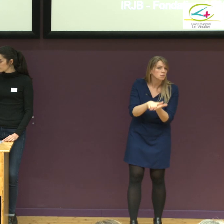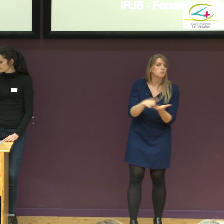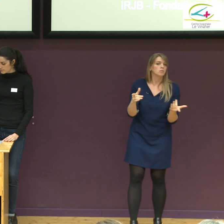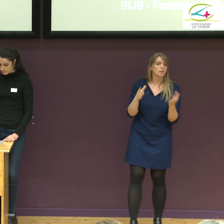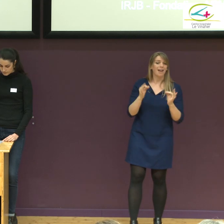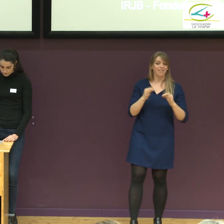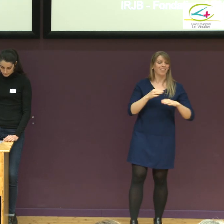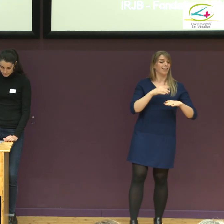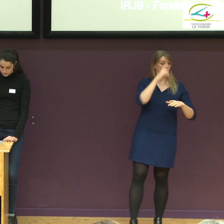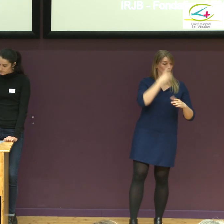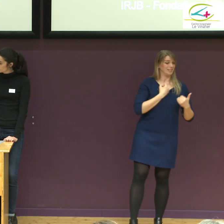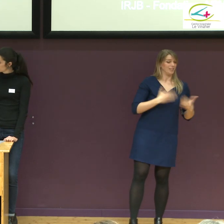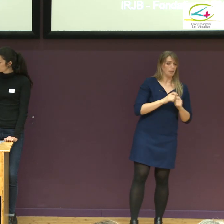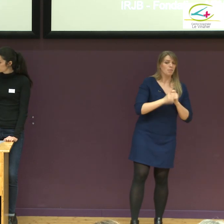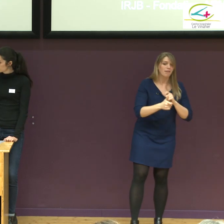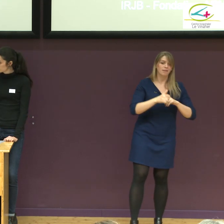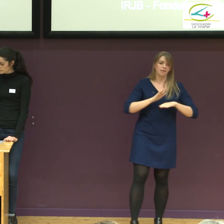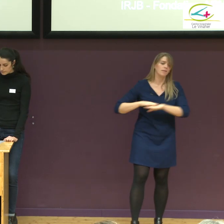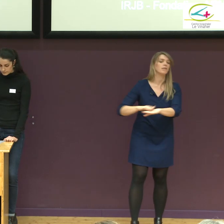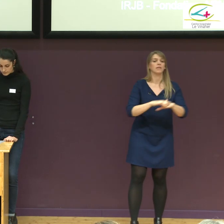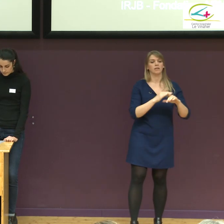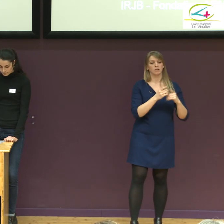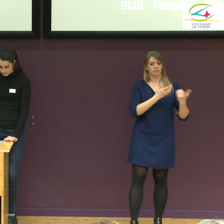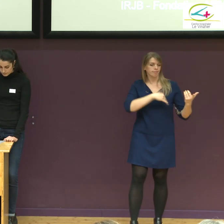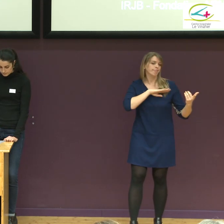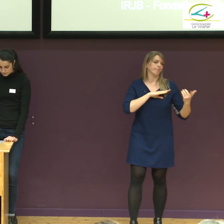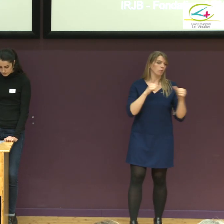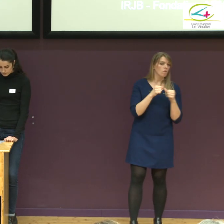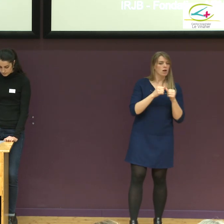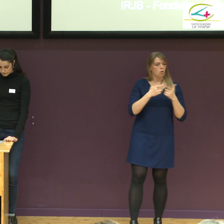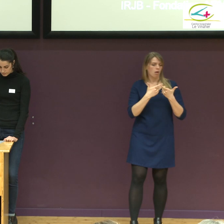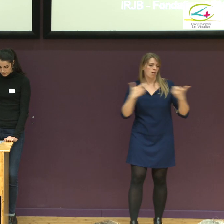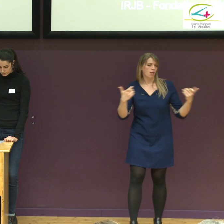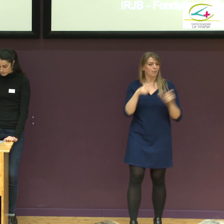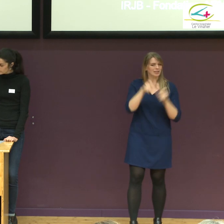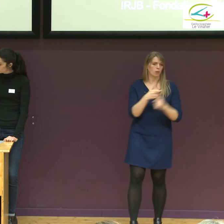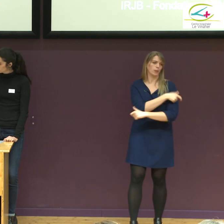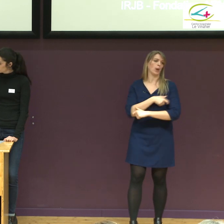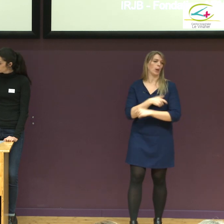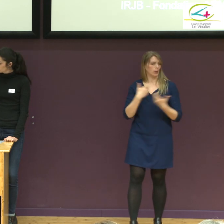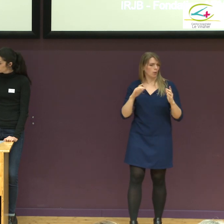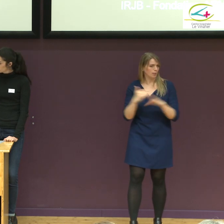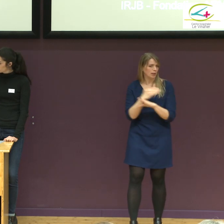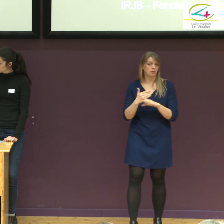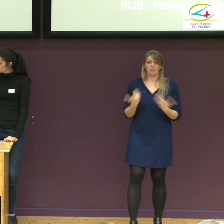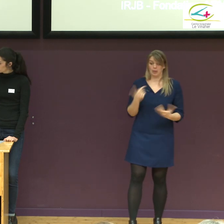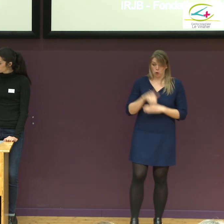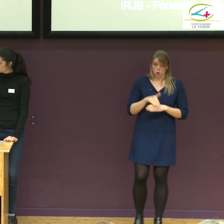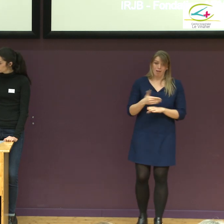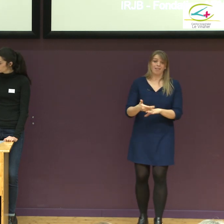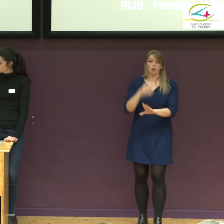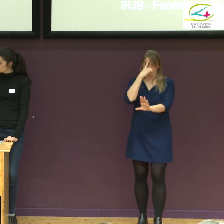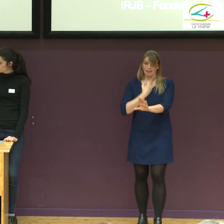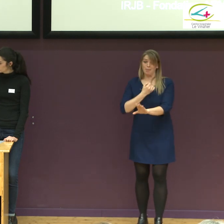postvention, la prise en charge après un suicide dans la communauté, auprès des endeuillés. Et l'idée ce soir, c'est vraiment de parler avant tout de prévention du